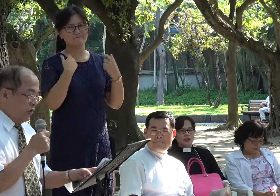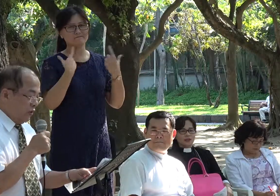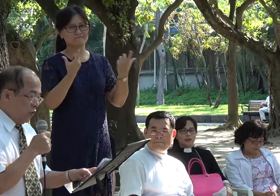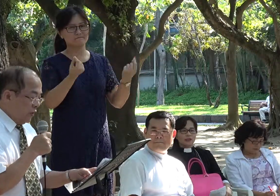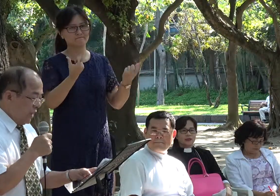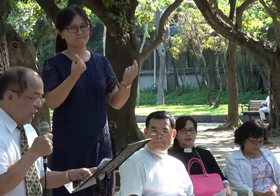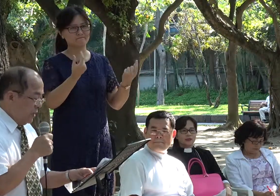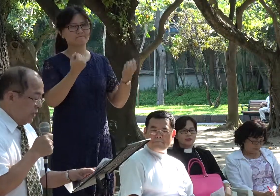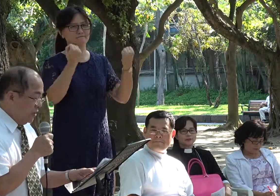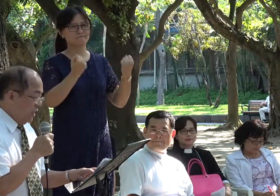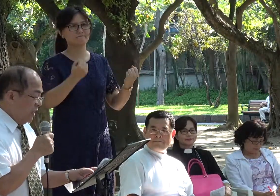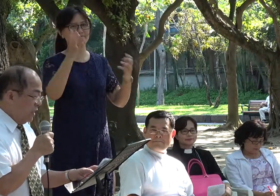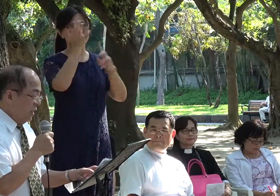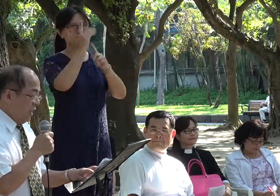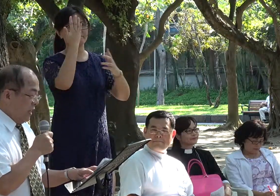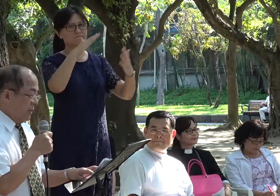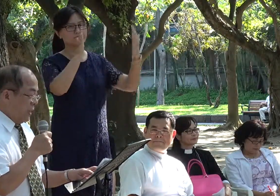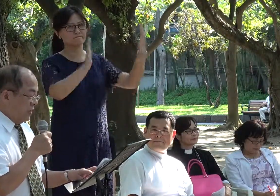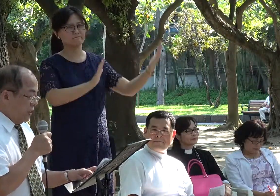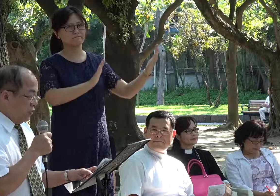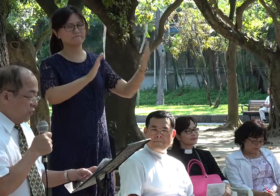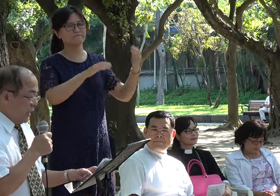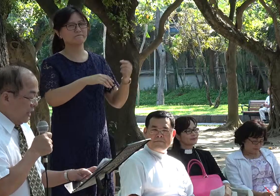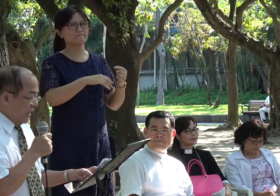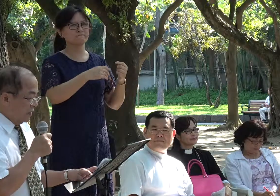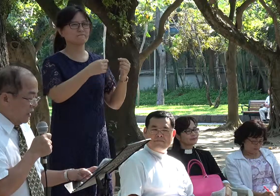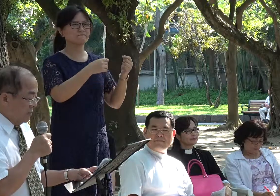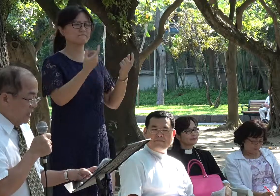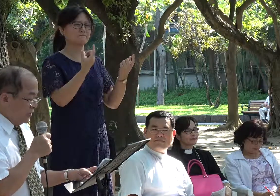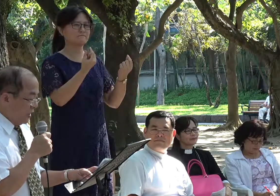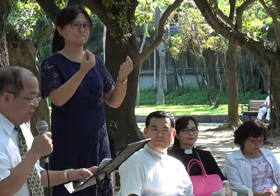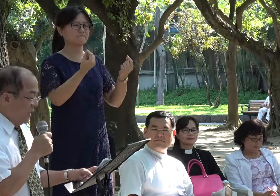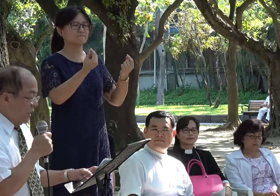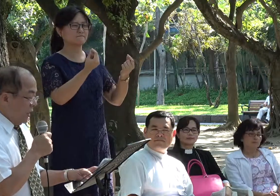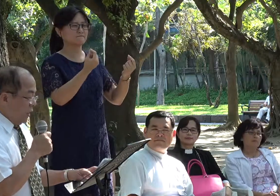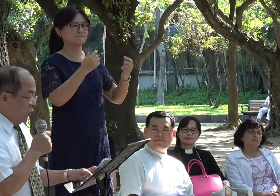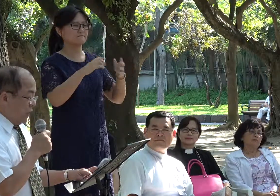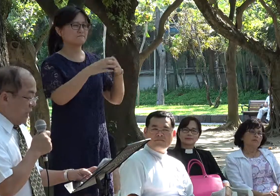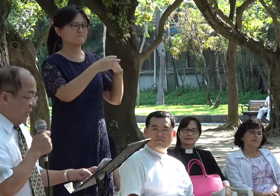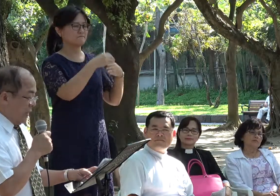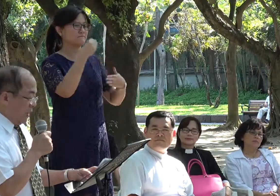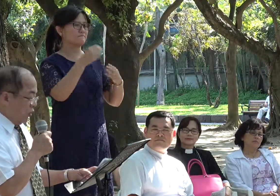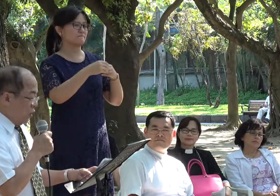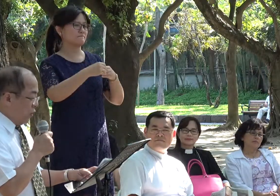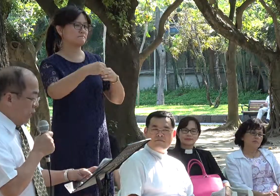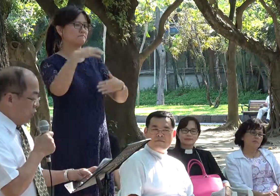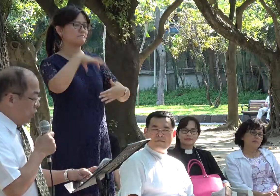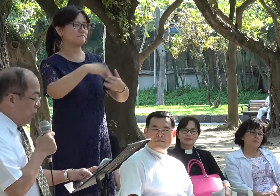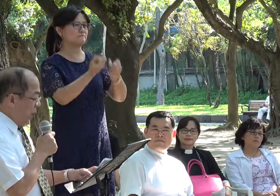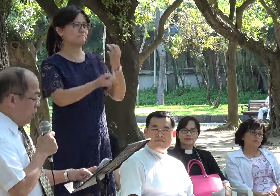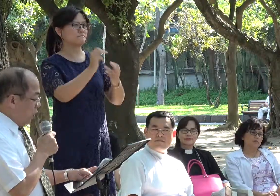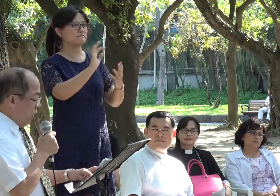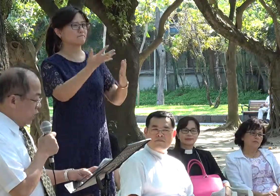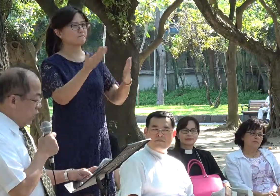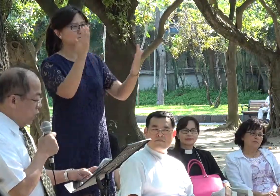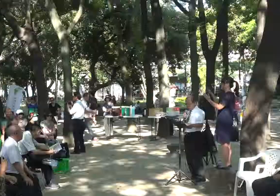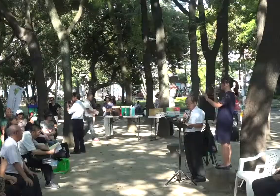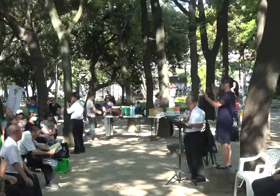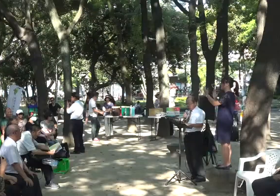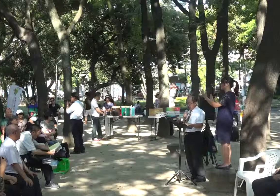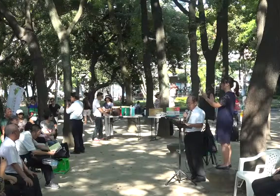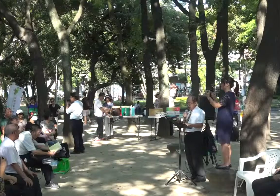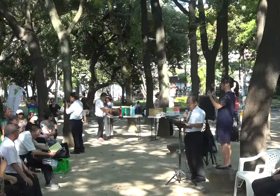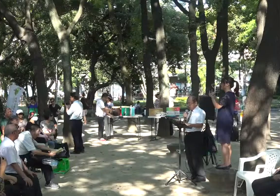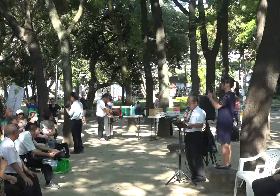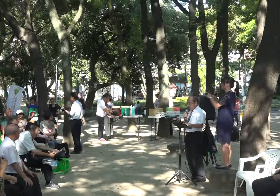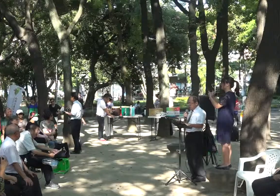要伫上帝面前，以及咱正主来兄弟面前，对咱台北中会所派五位中委